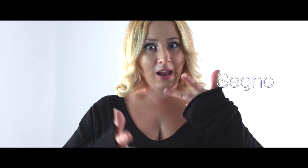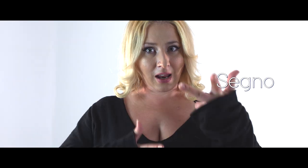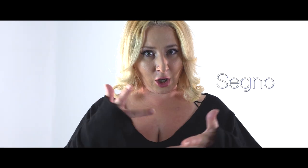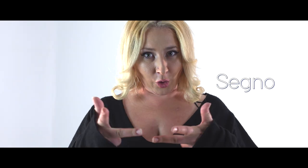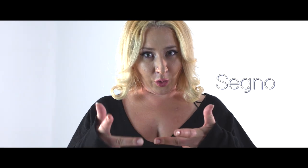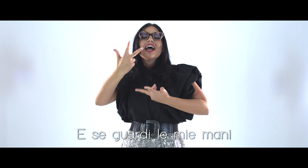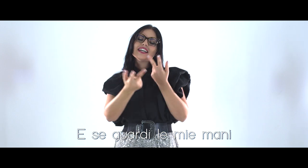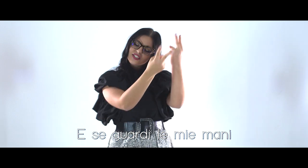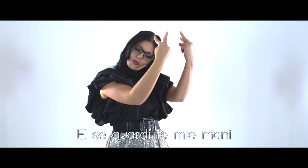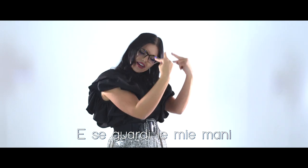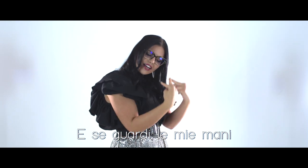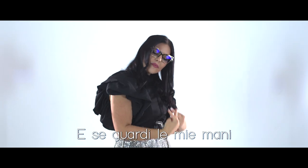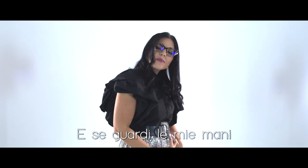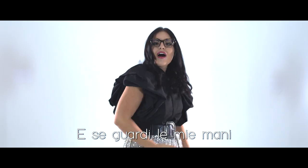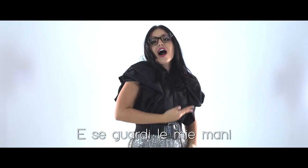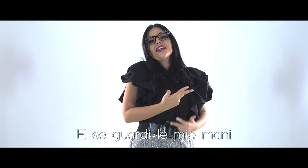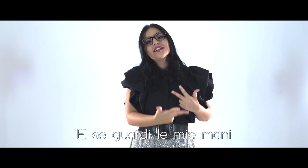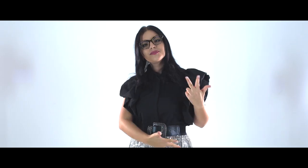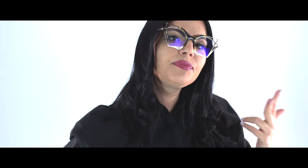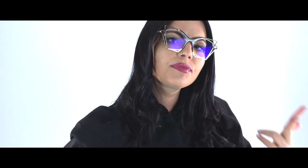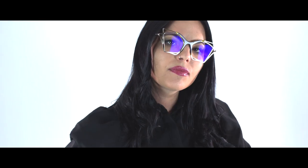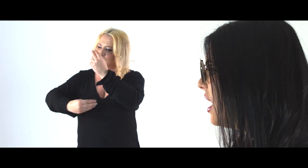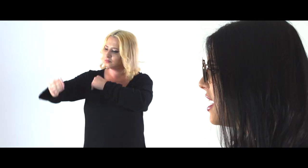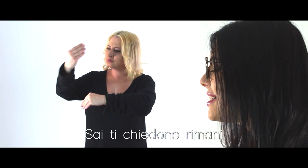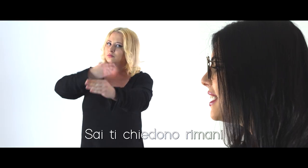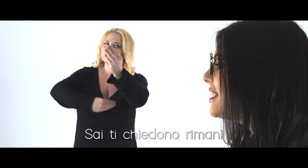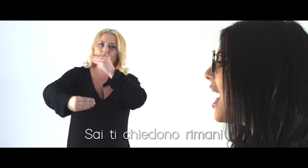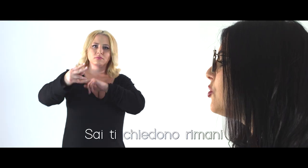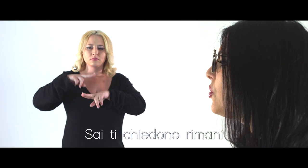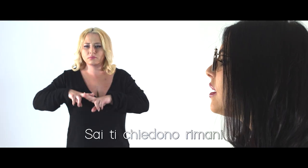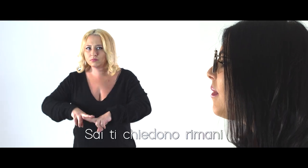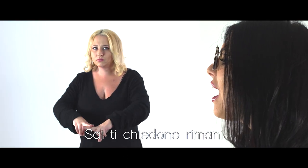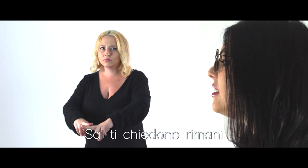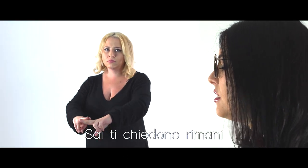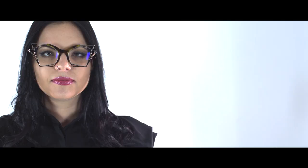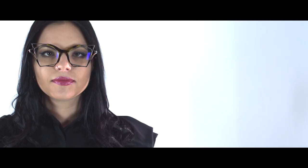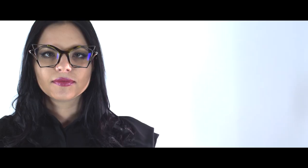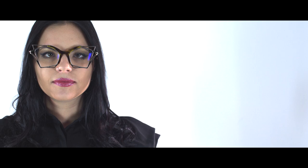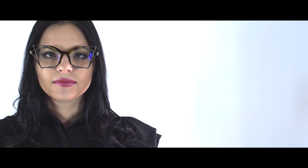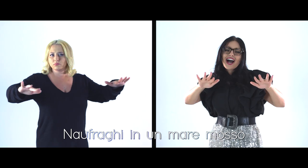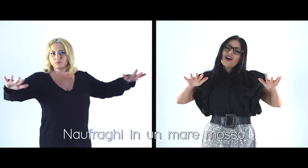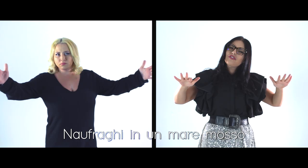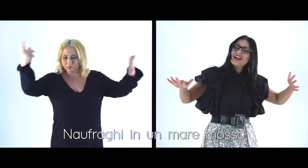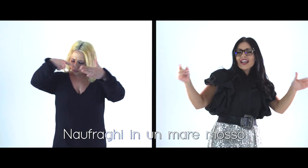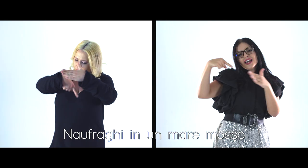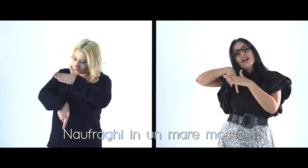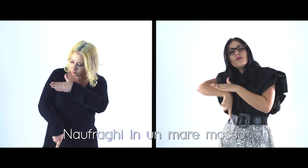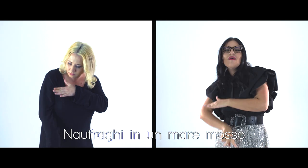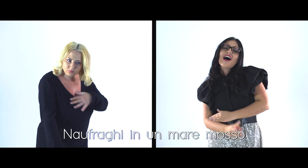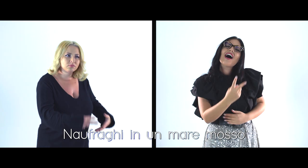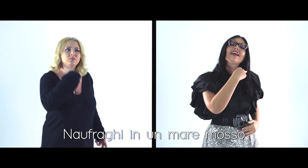canzone, segno. E se guardi le mie mani, sai ti chiedo non rimani.